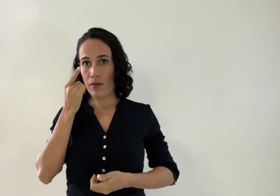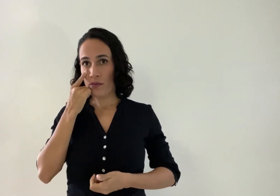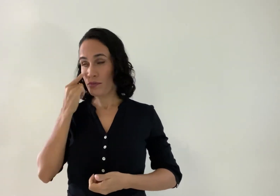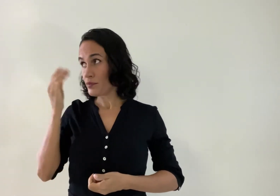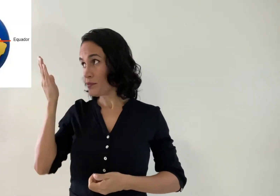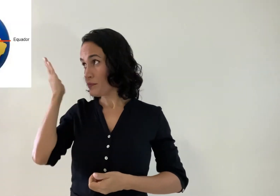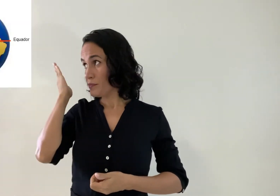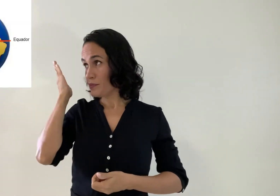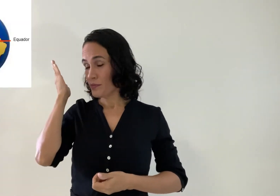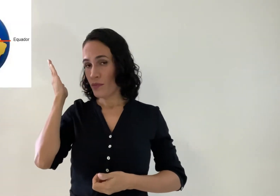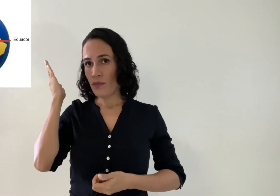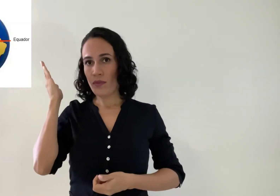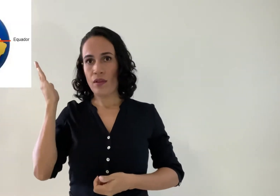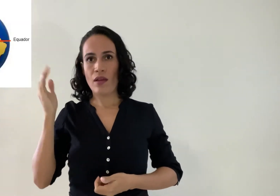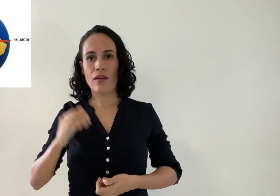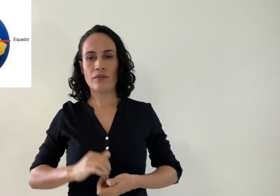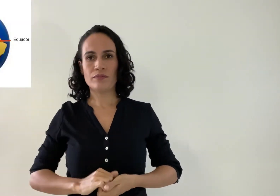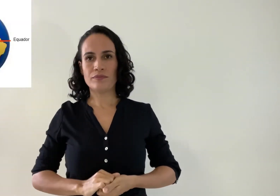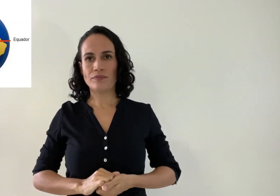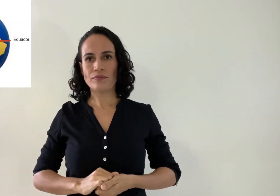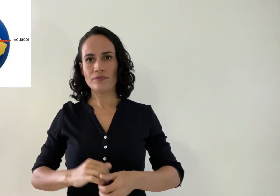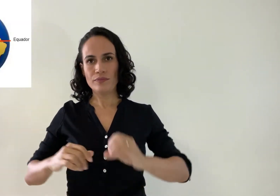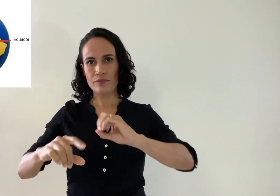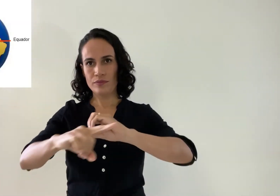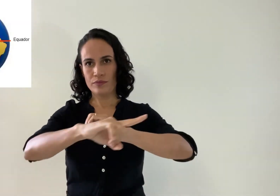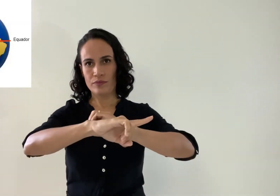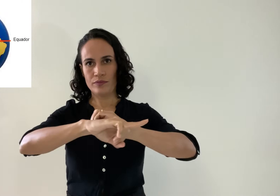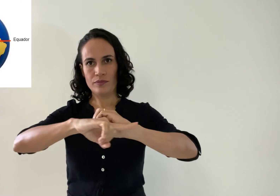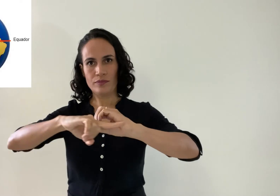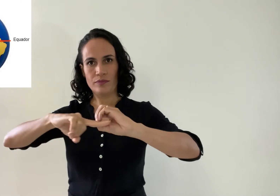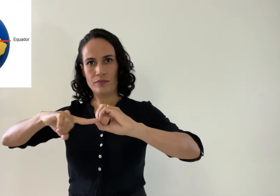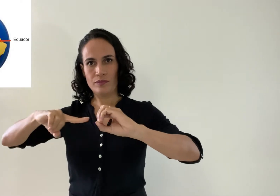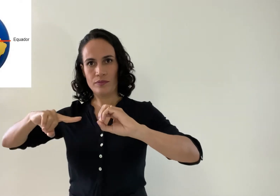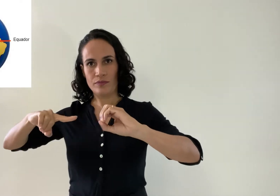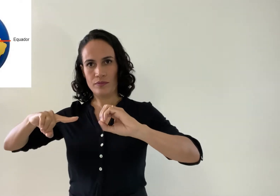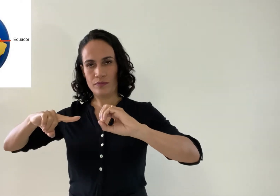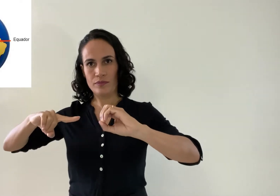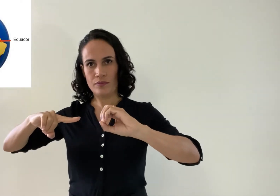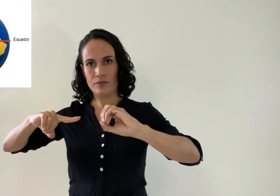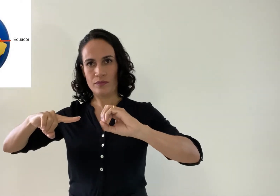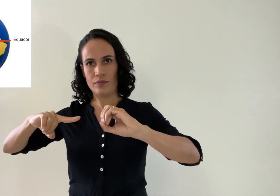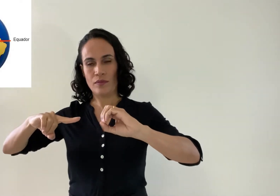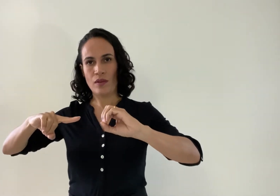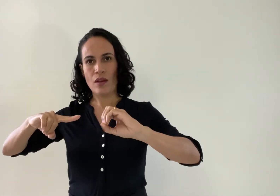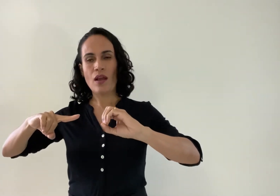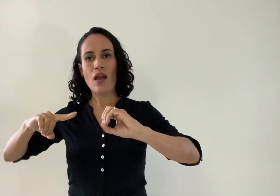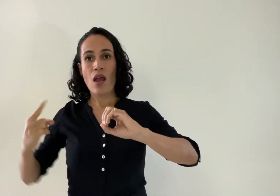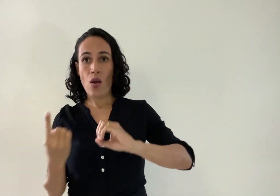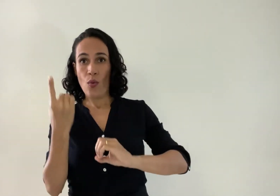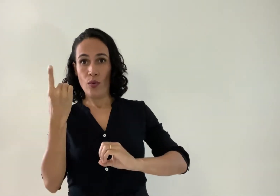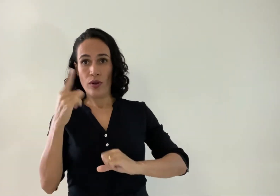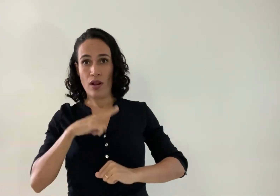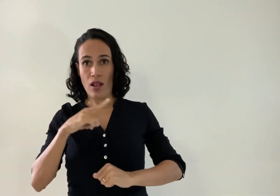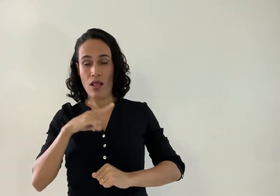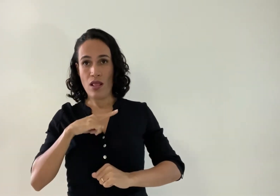que, apesar de ser imaginária, ela existiria mesmo sem que o homem tivesse